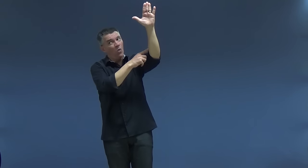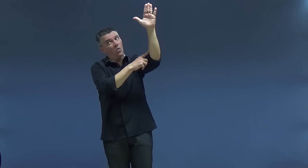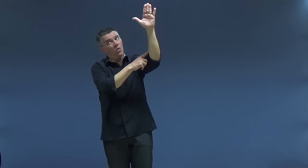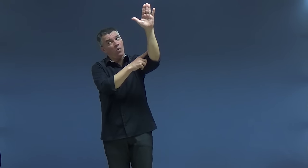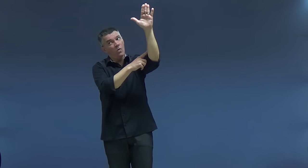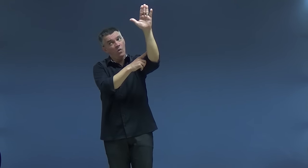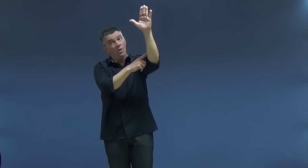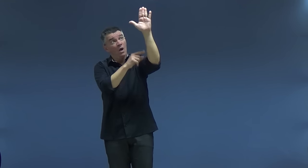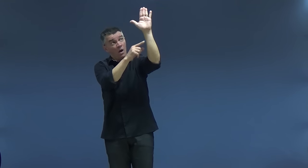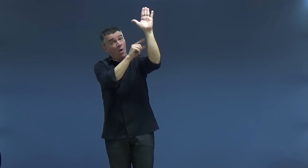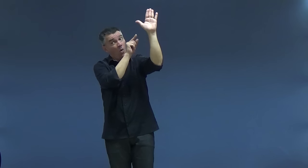mim.